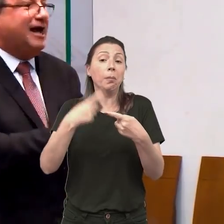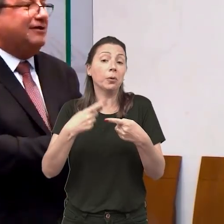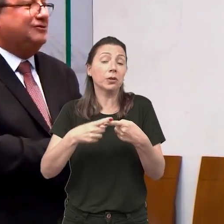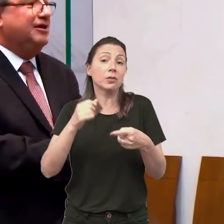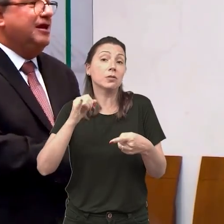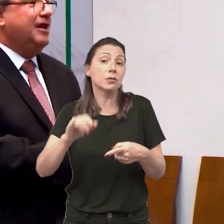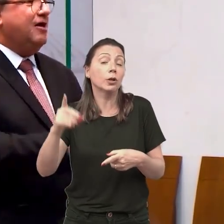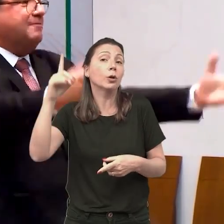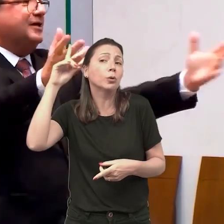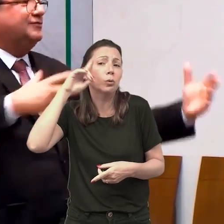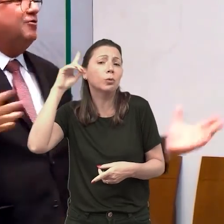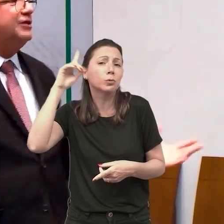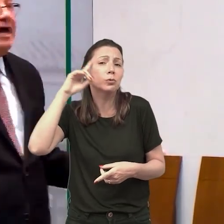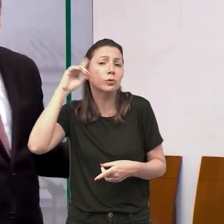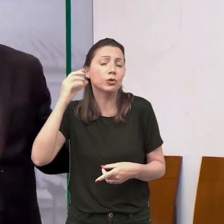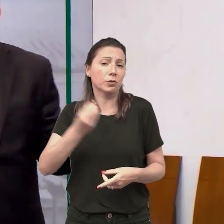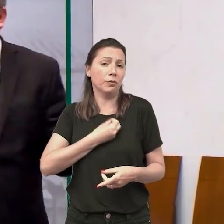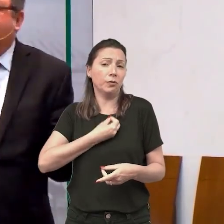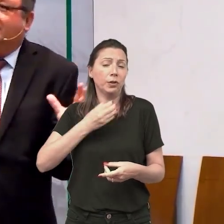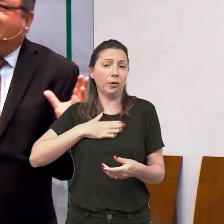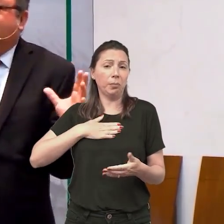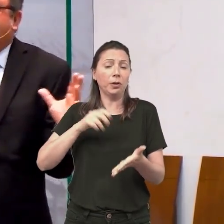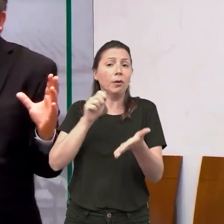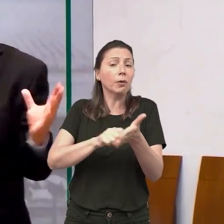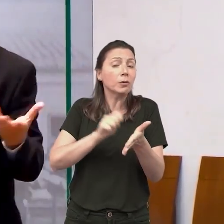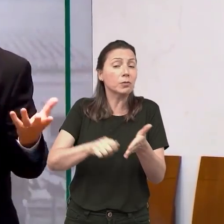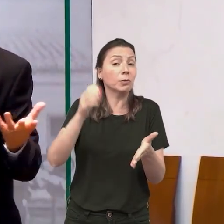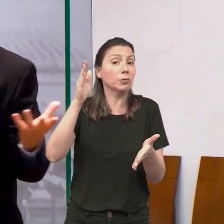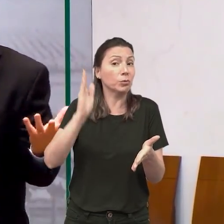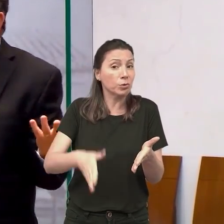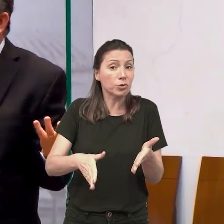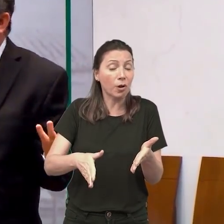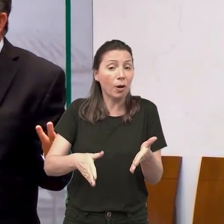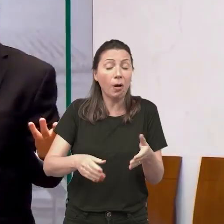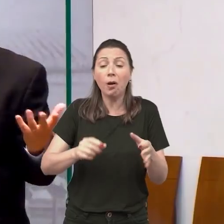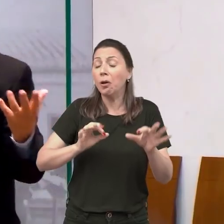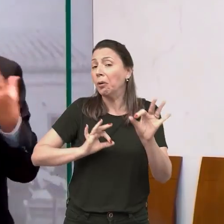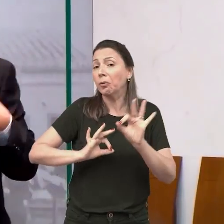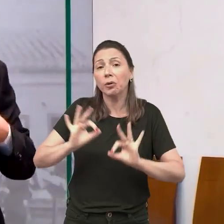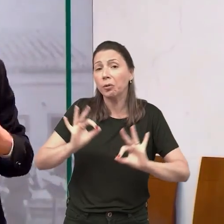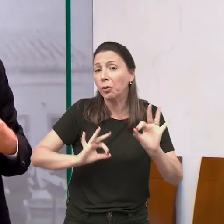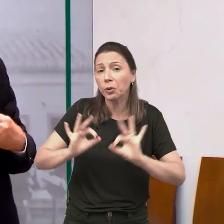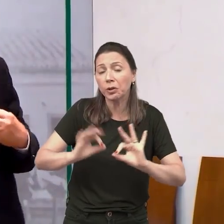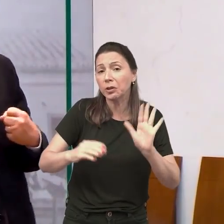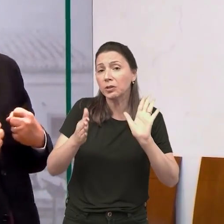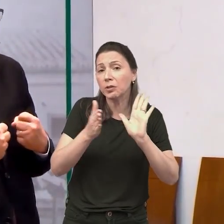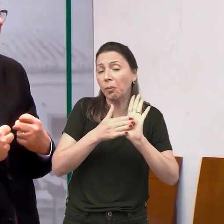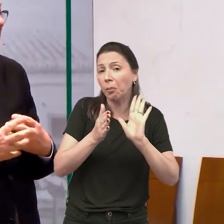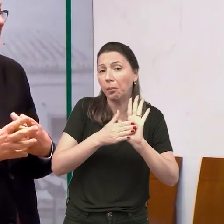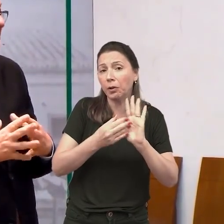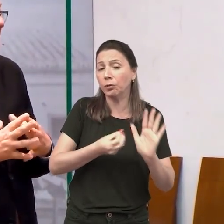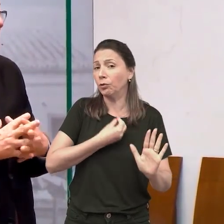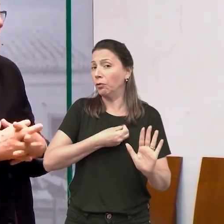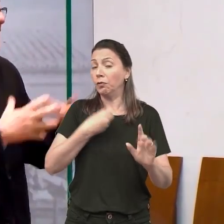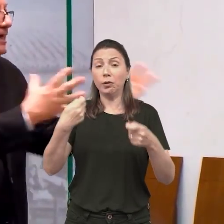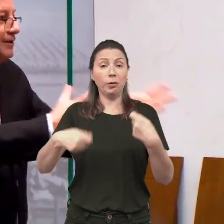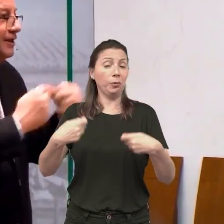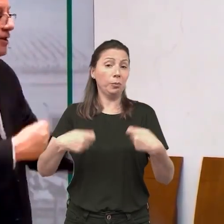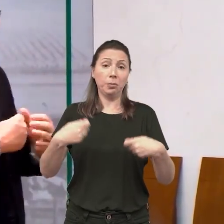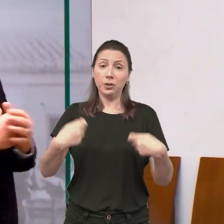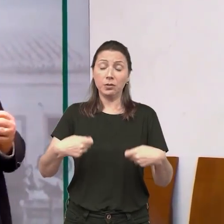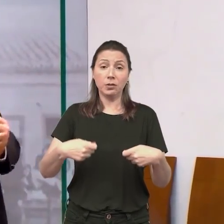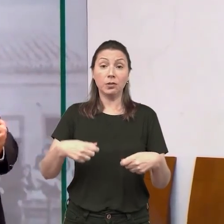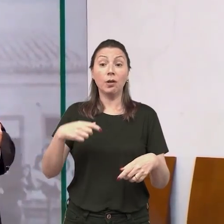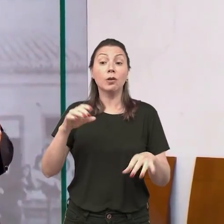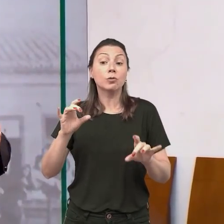e determinados, eu apenas vou o quê? Me adaptar a isso. Vou viver dessa maneira. Será que é